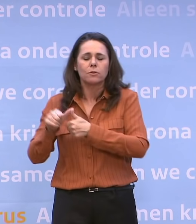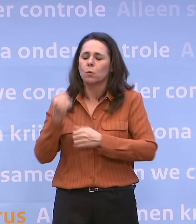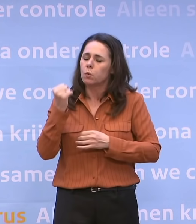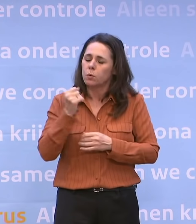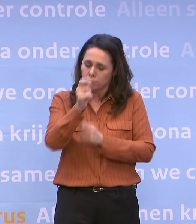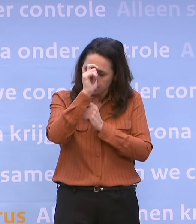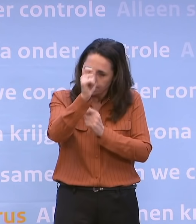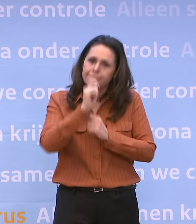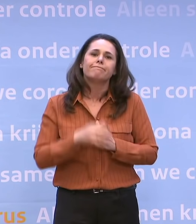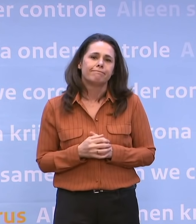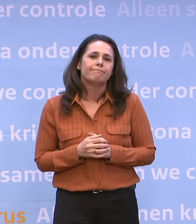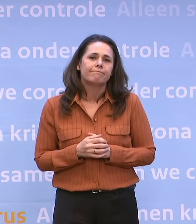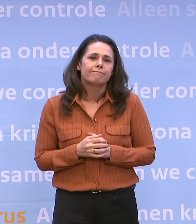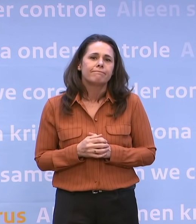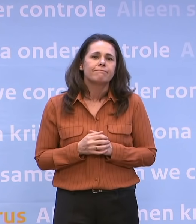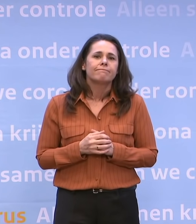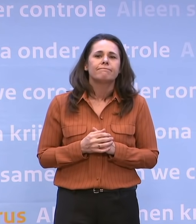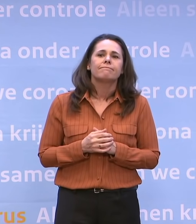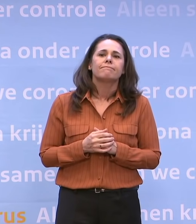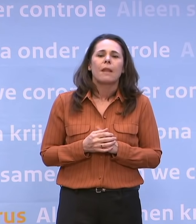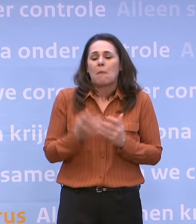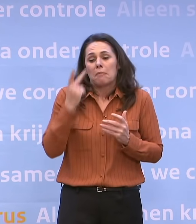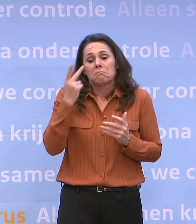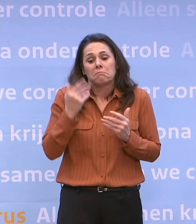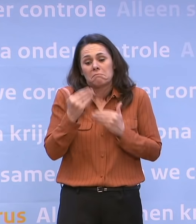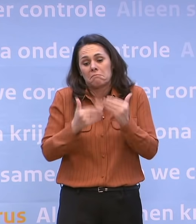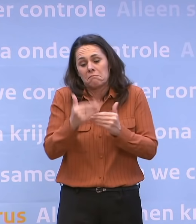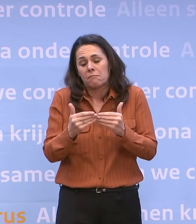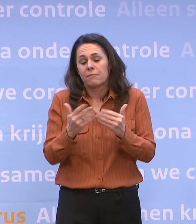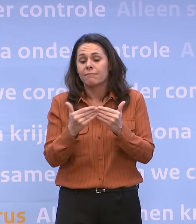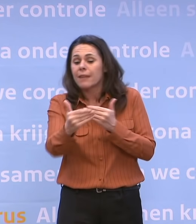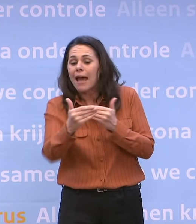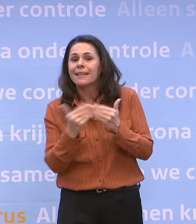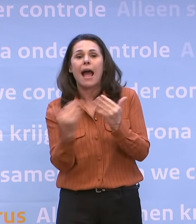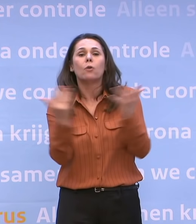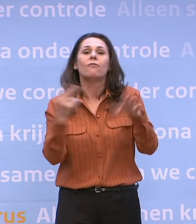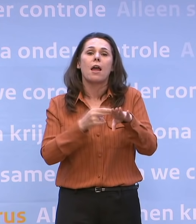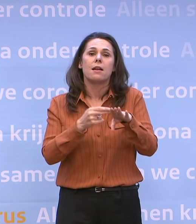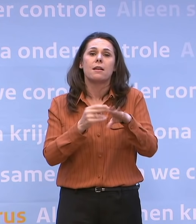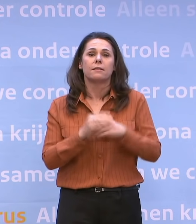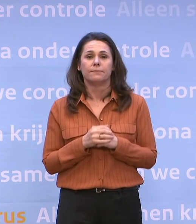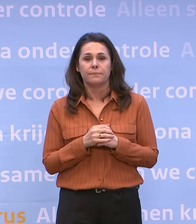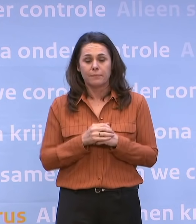Diep respect daarvoor. Maar laten we maar eens eventjes aankijken hoeveel er daarna dan weer nodig is. In ieder geval voor nu